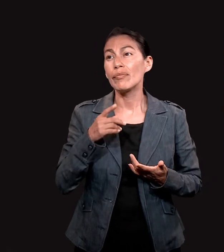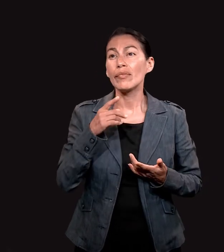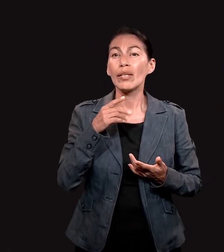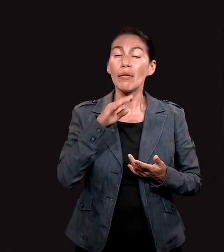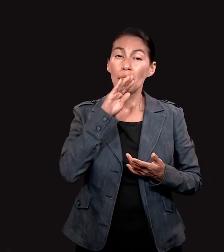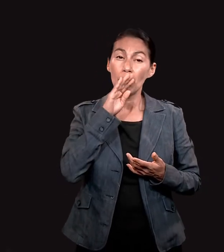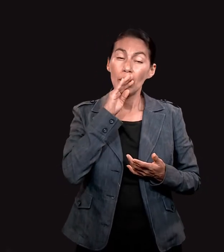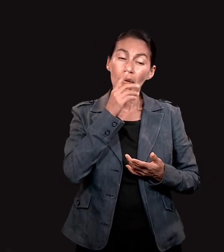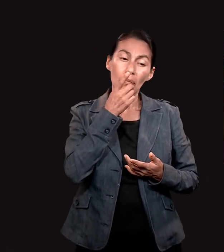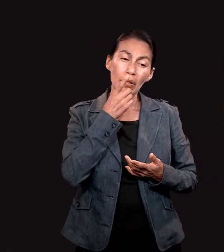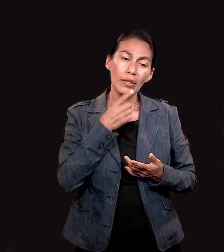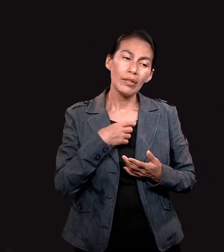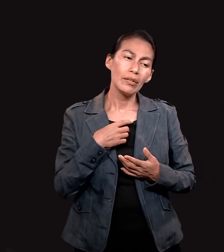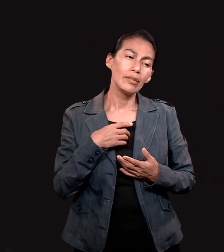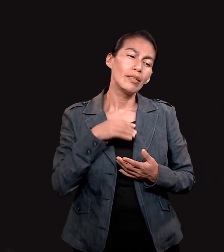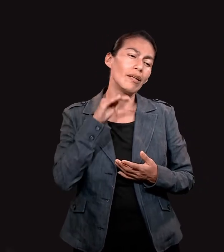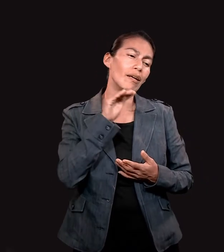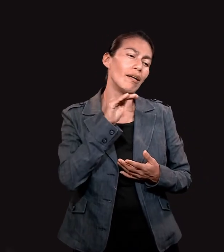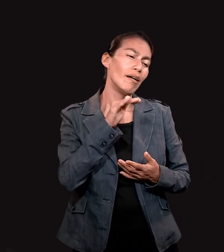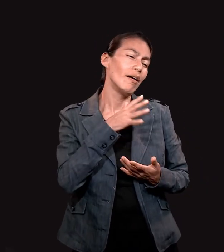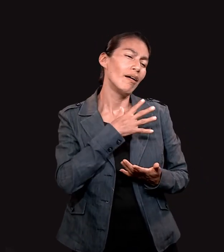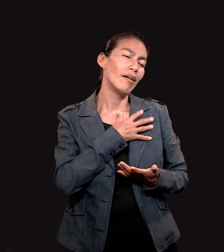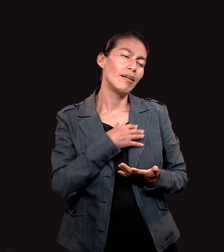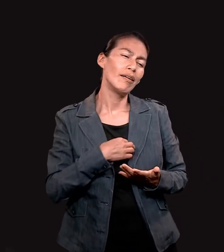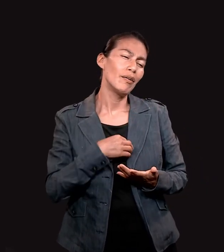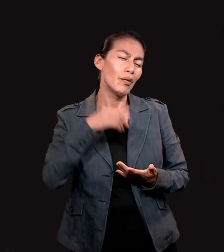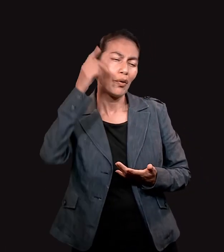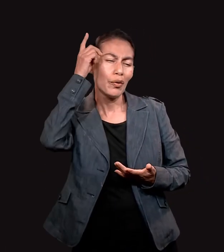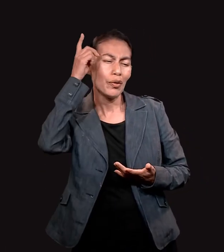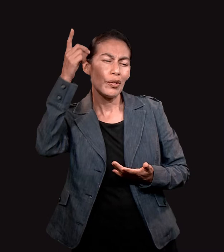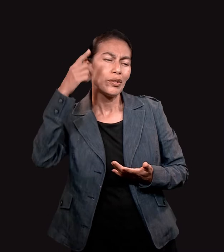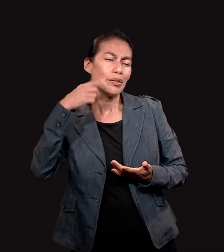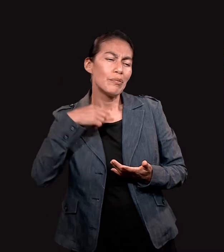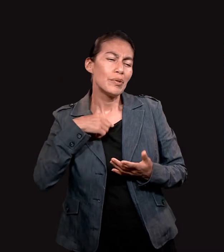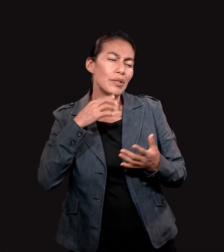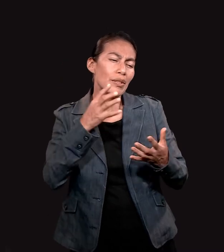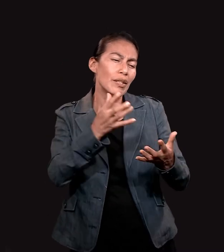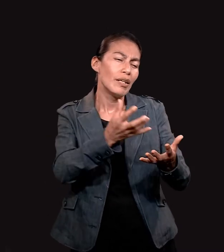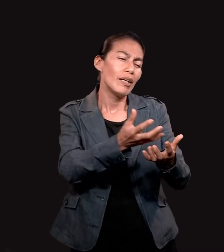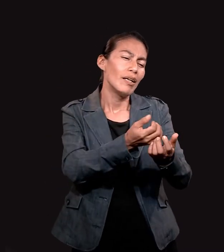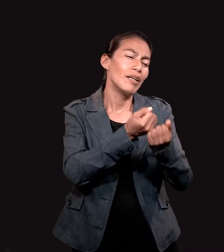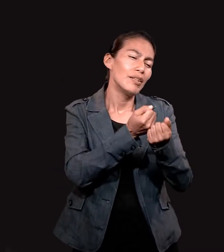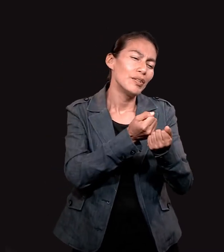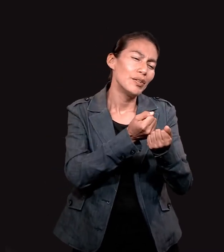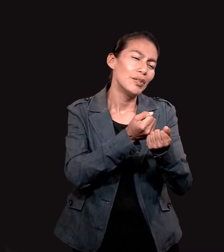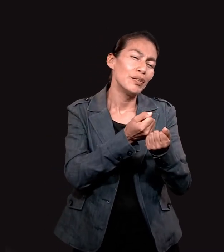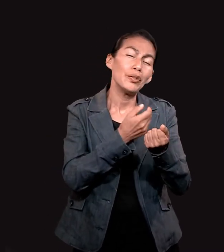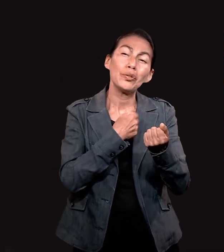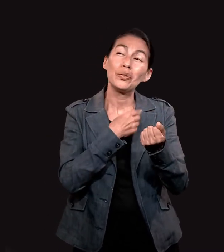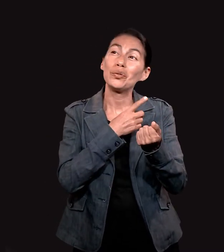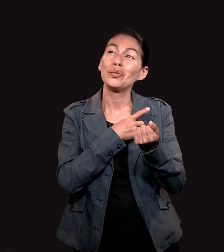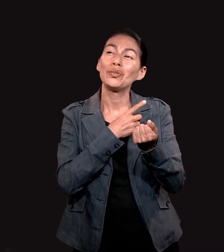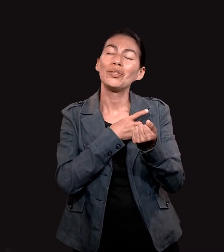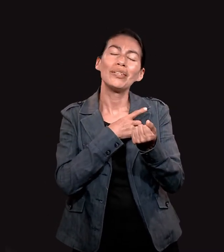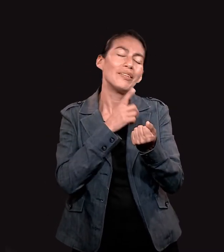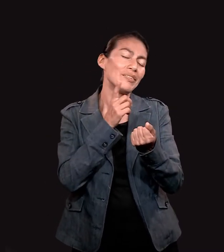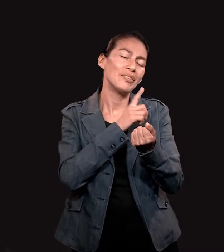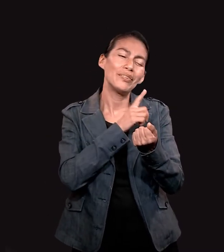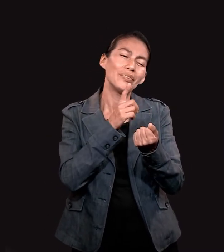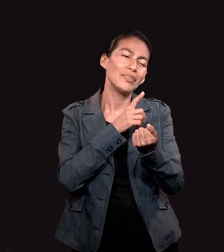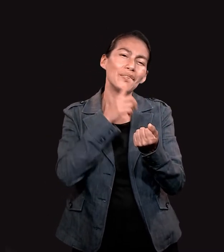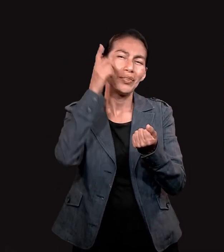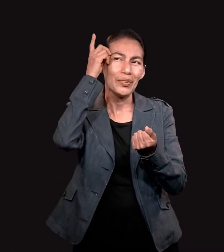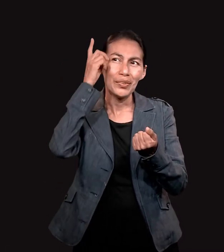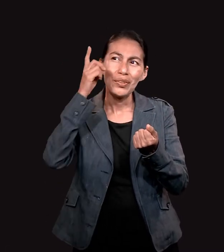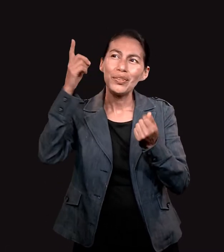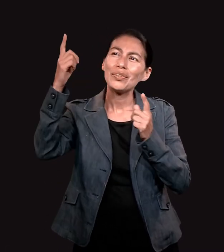ay hijo, ¿qué sería de mí si Dios no me hubiera alcanzado a tiempo? Tiene 98